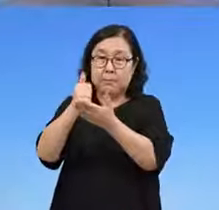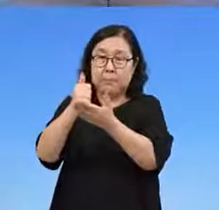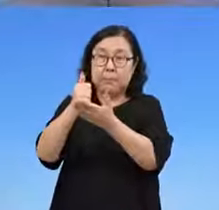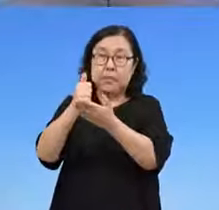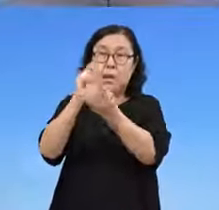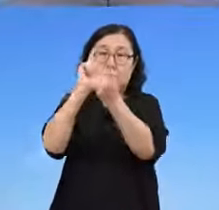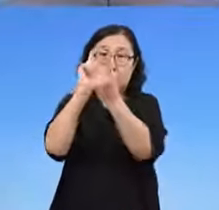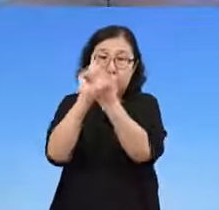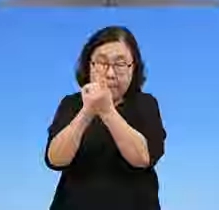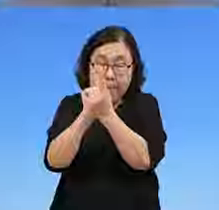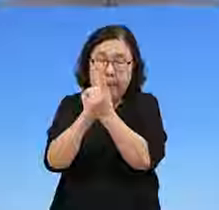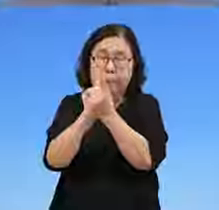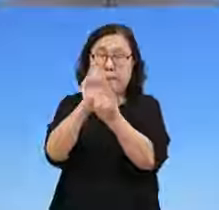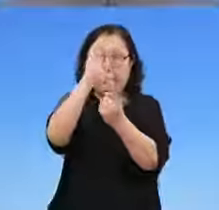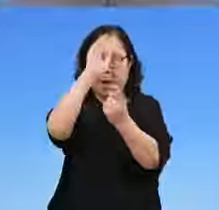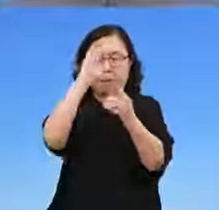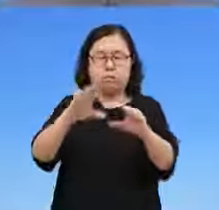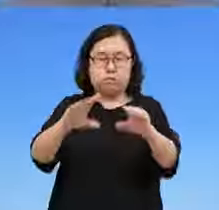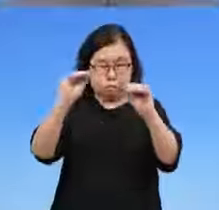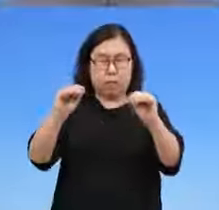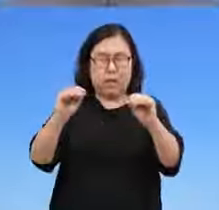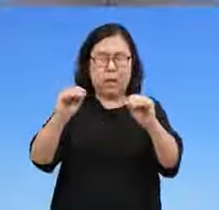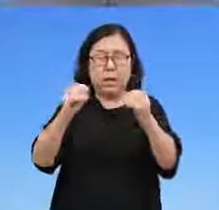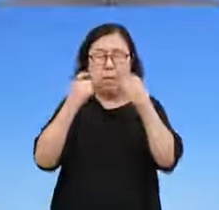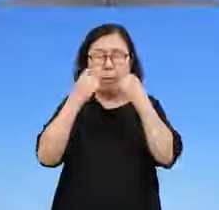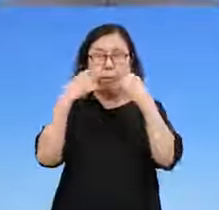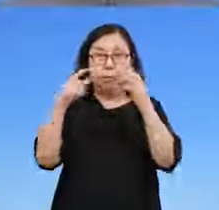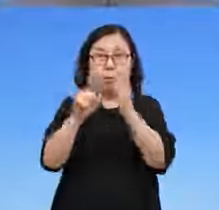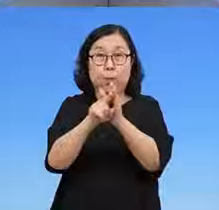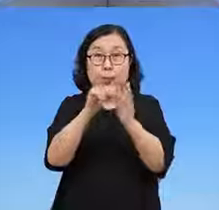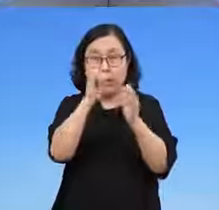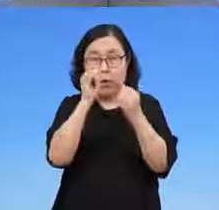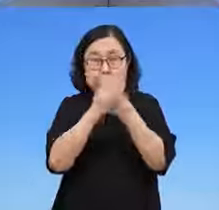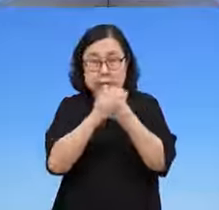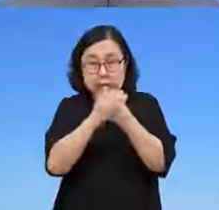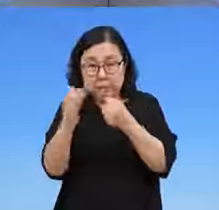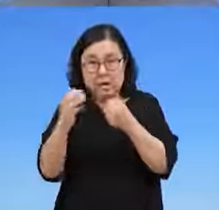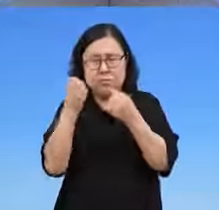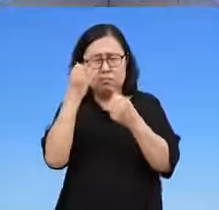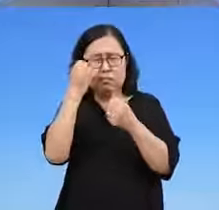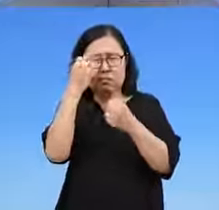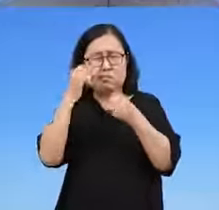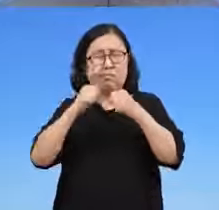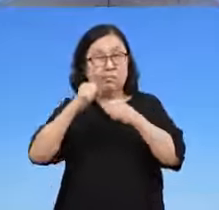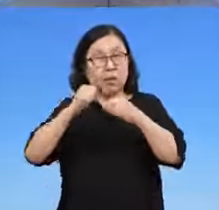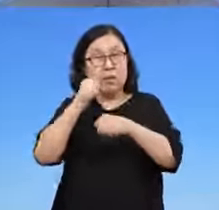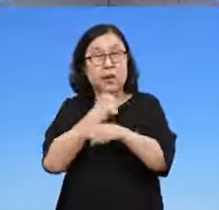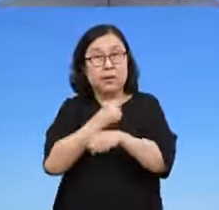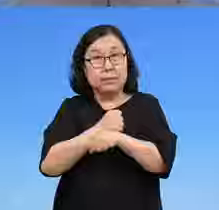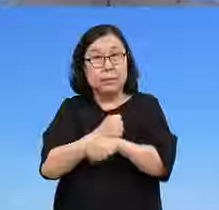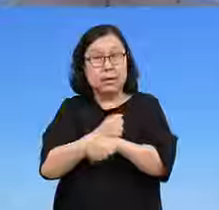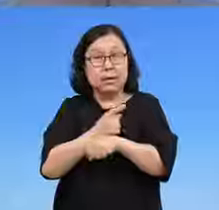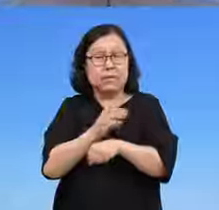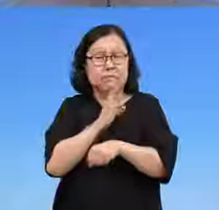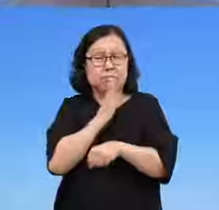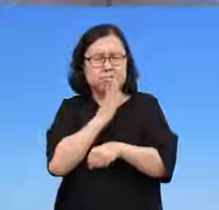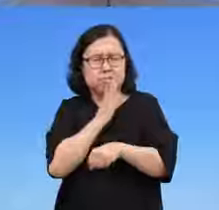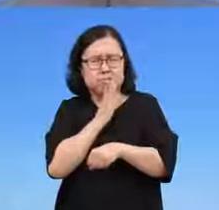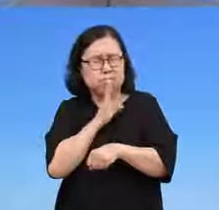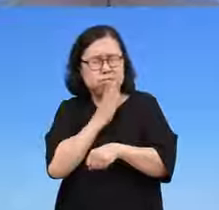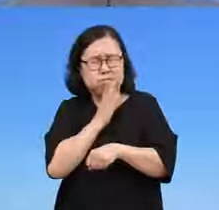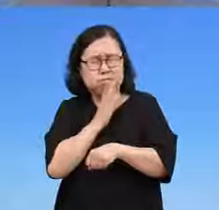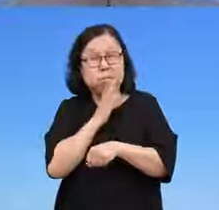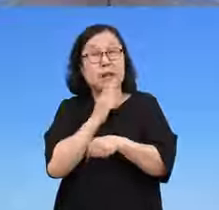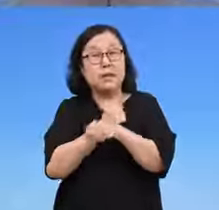예수님은 이 사람을 고쳐줄 능력이 있는 분이다. 그 확신이 있었기 때문에 그런 무리수를 둔 거 아닙니까? 뭐 긴가민가 있으면